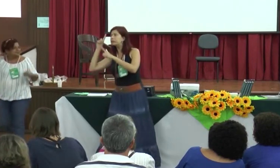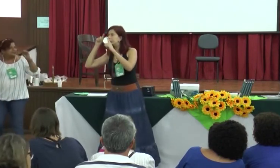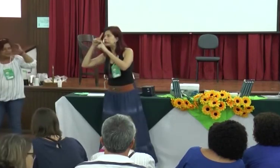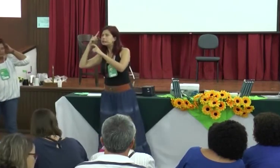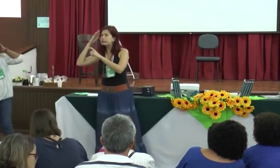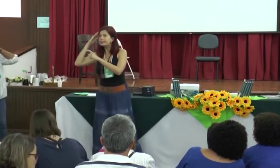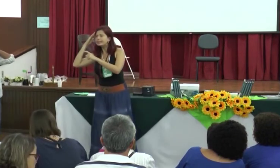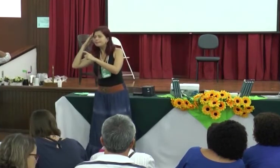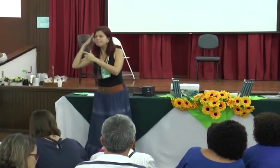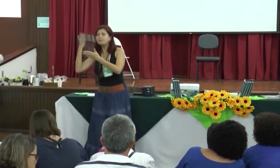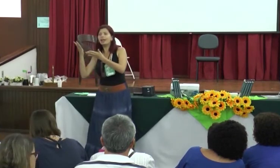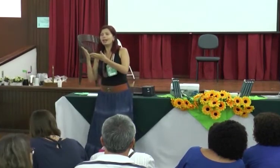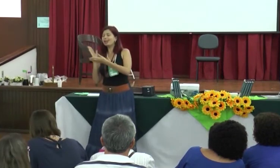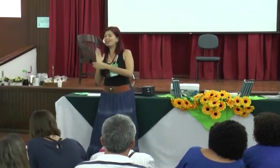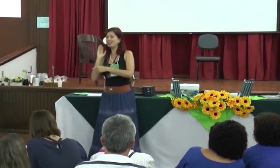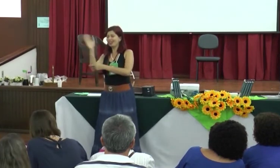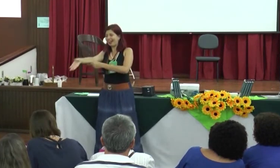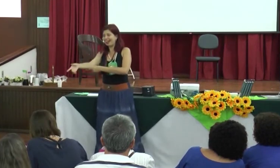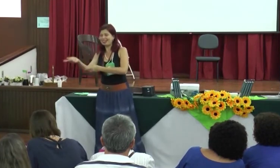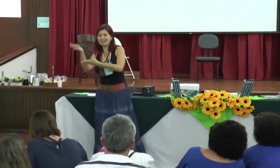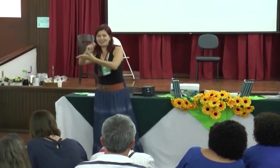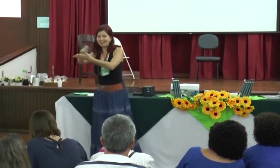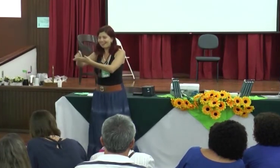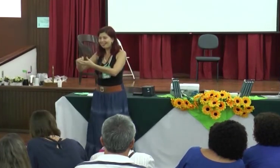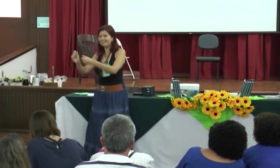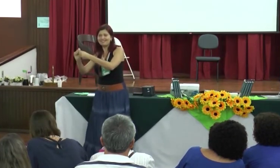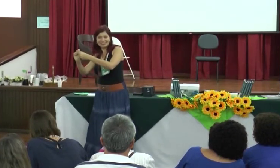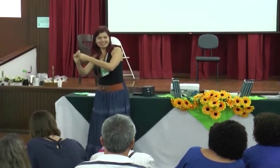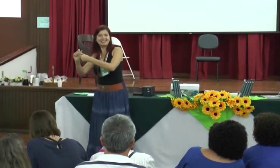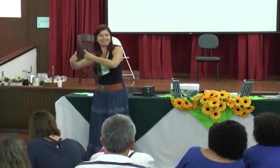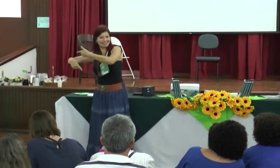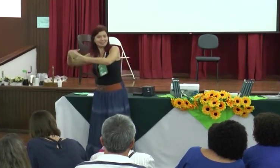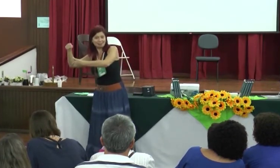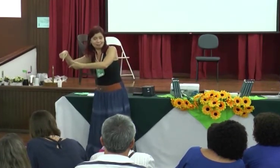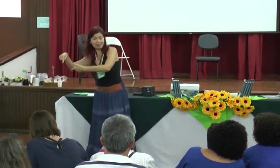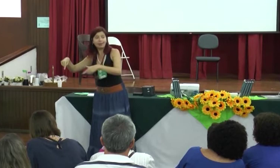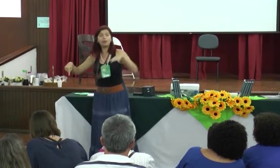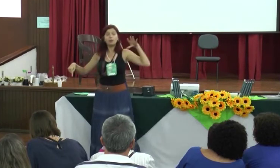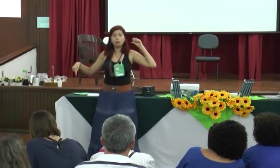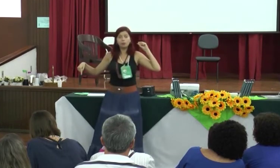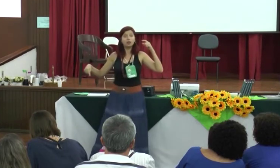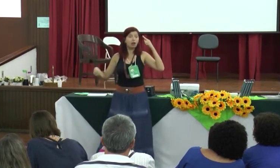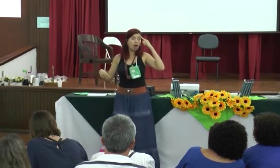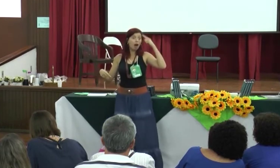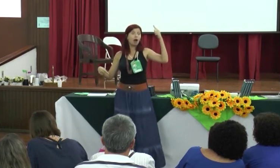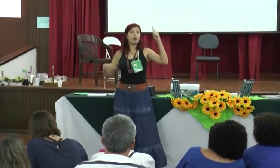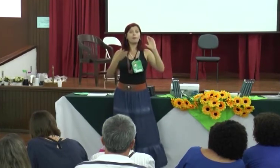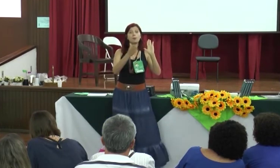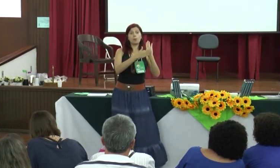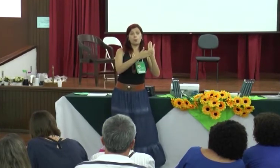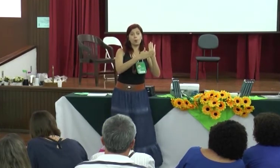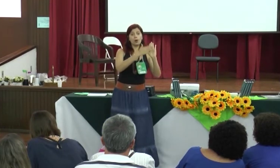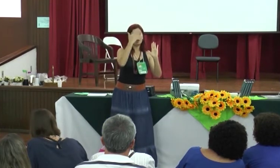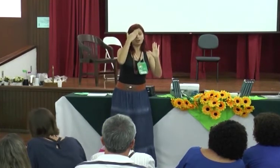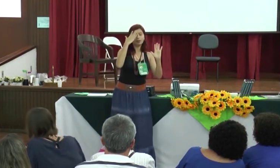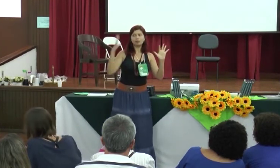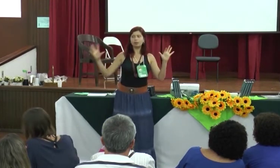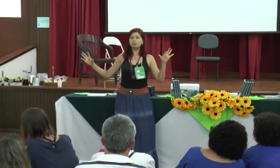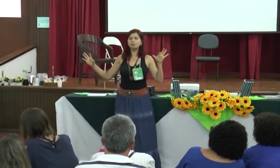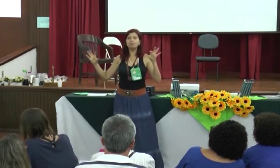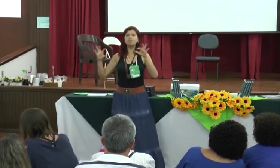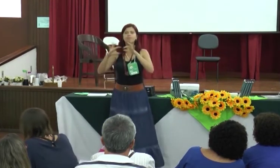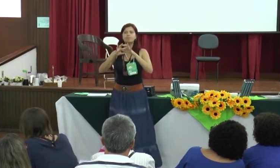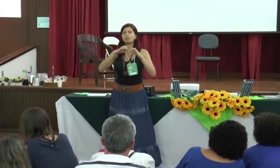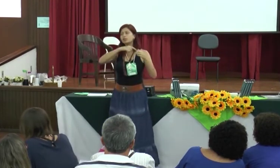foi unindo os surdos, né, aquela dificuldade de compreensão do tema, e os ouvintes também tiveram